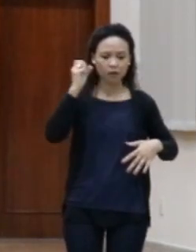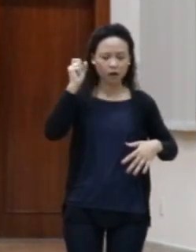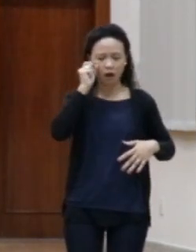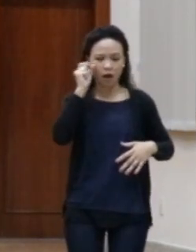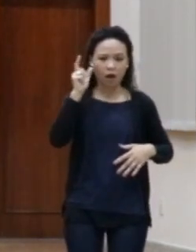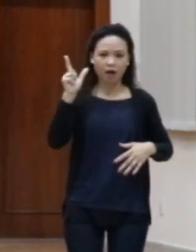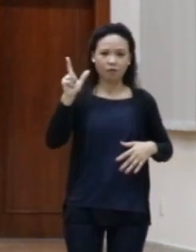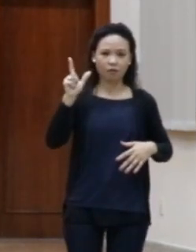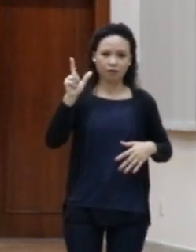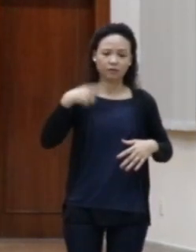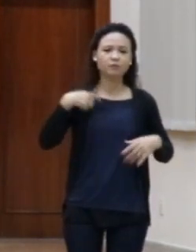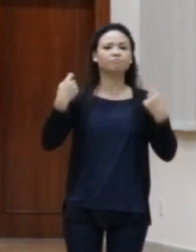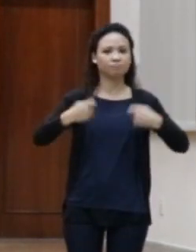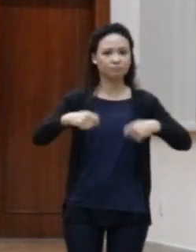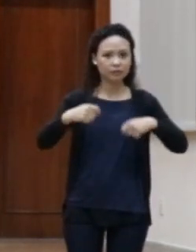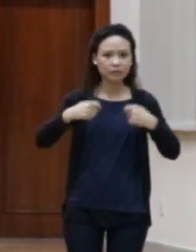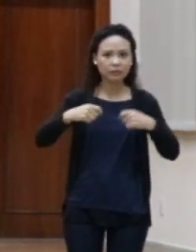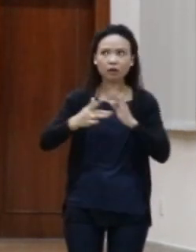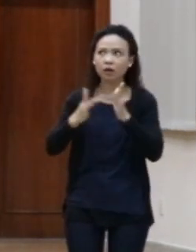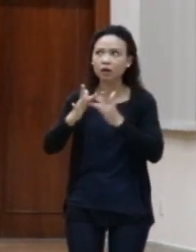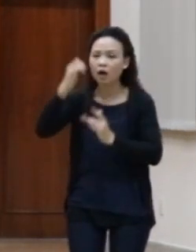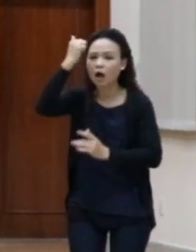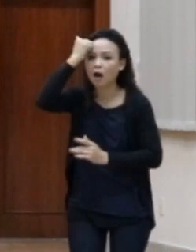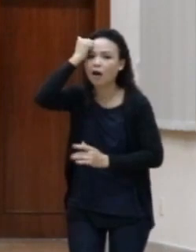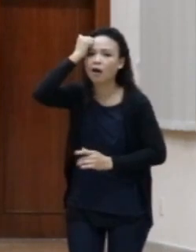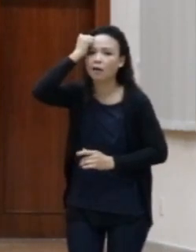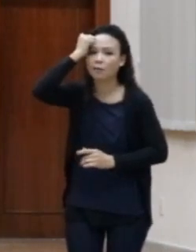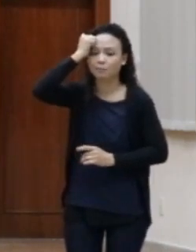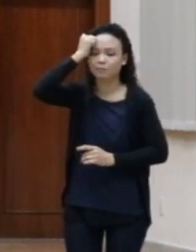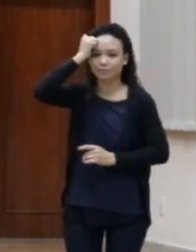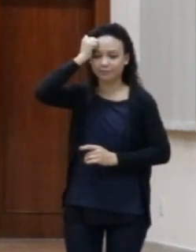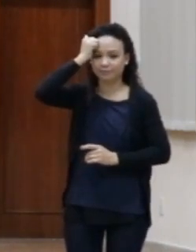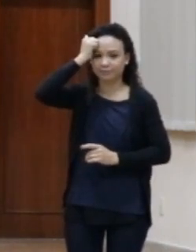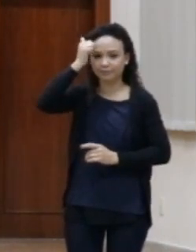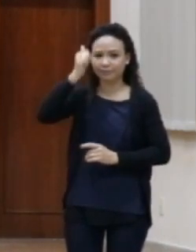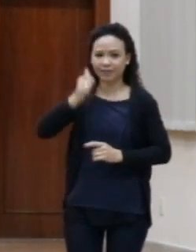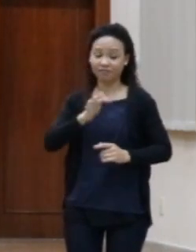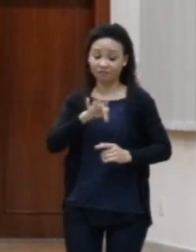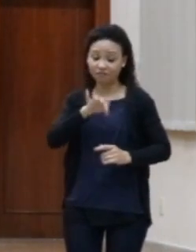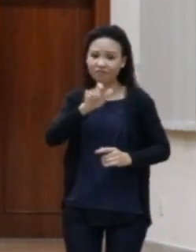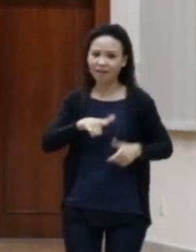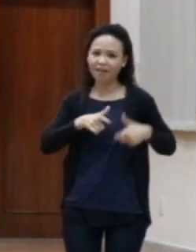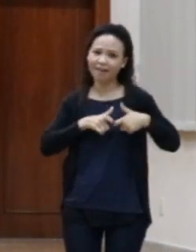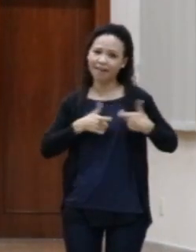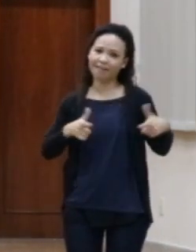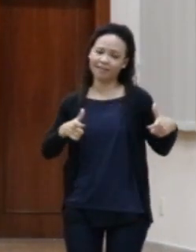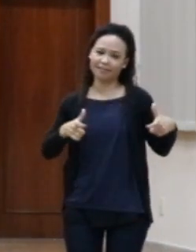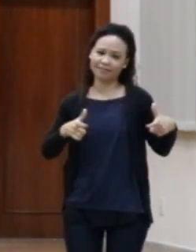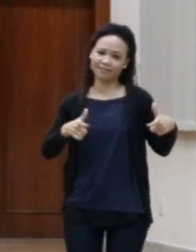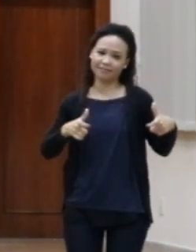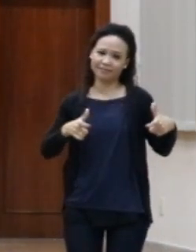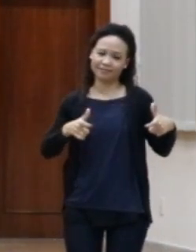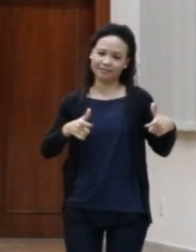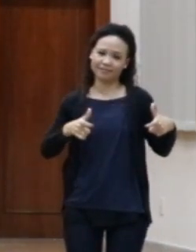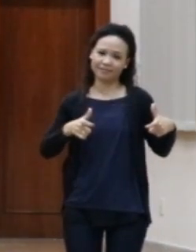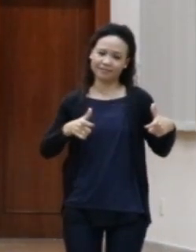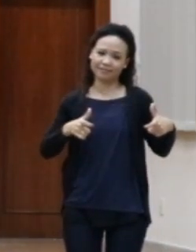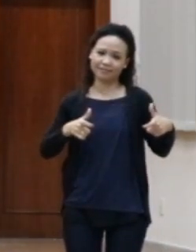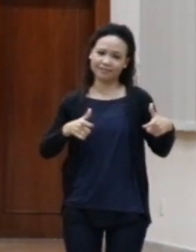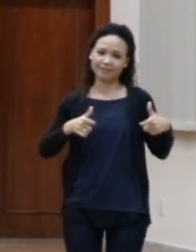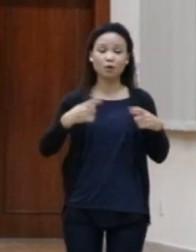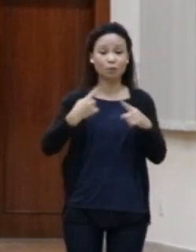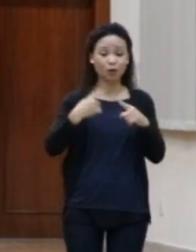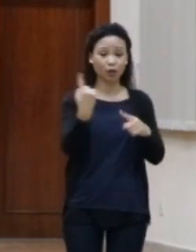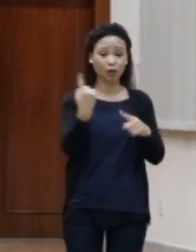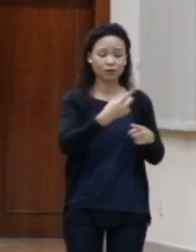de Cristo com o coração arrependido e com fé, nos prova que não há outro caminho a não ser